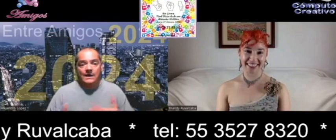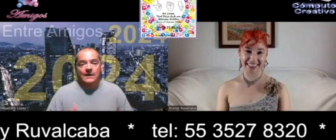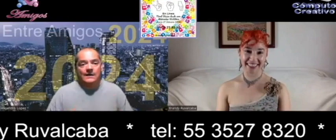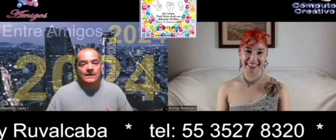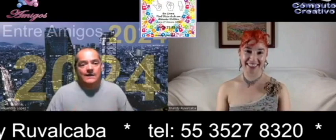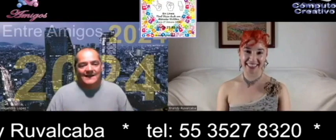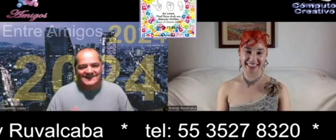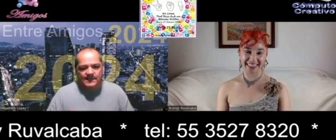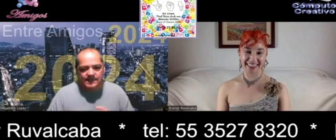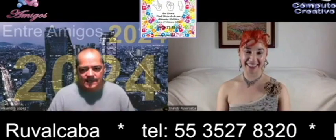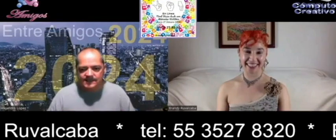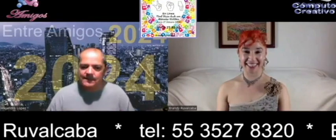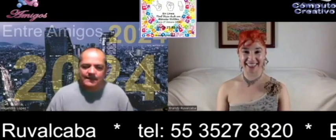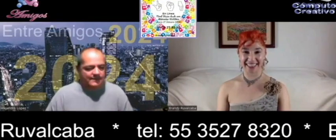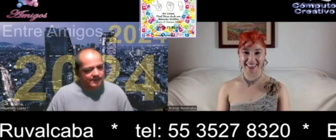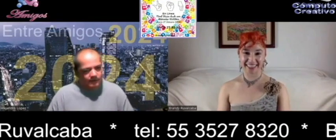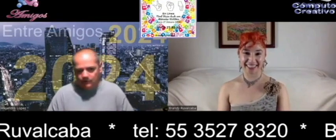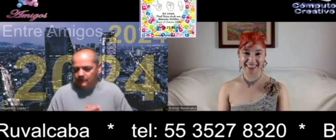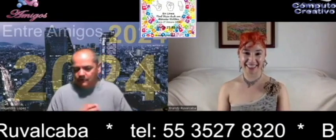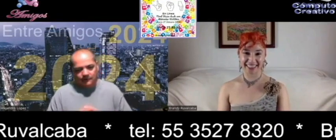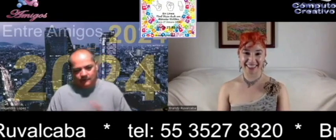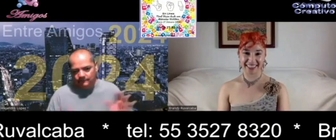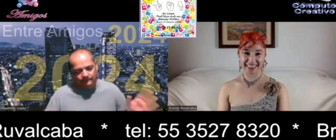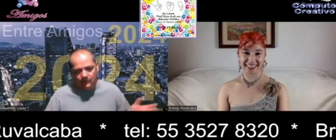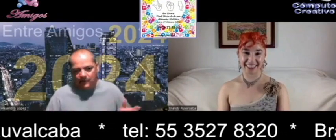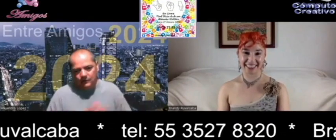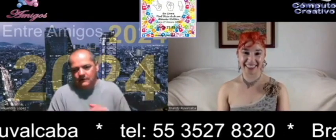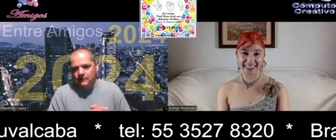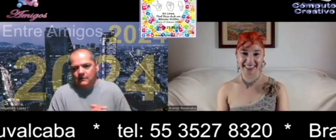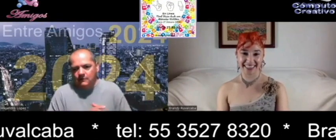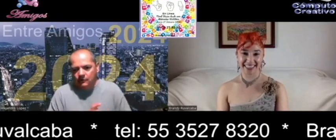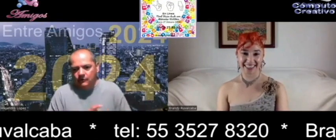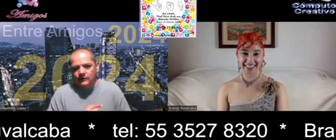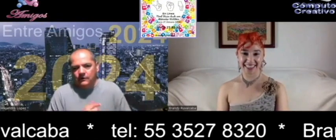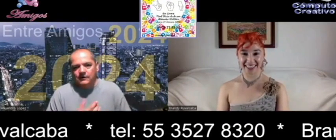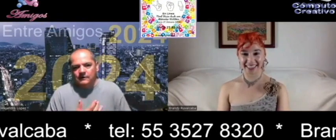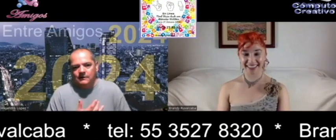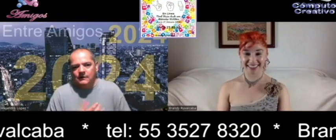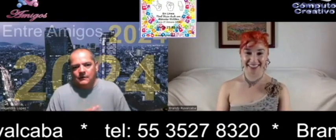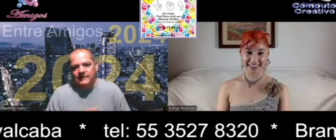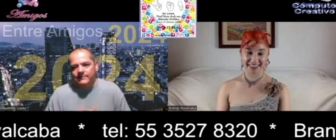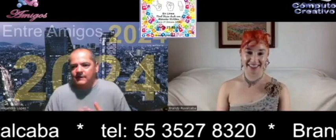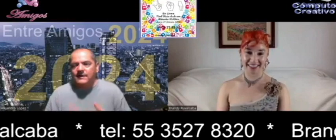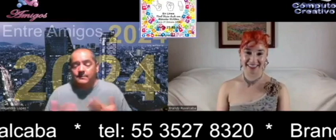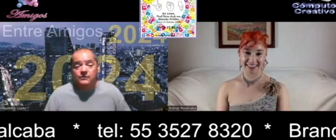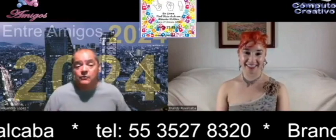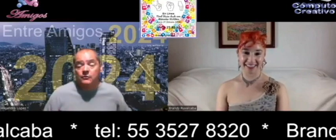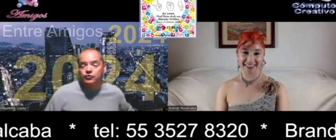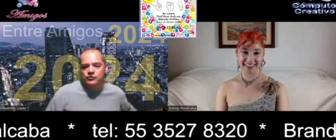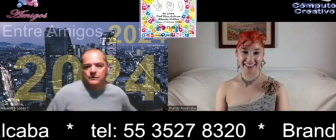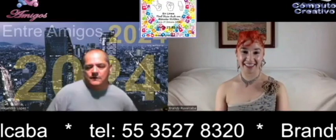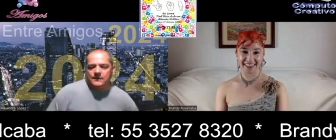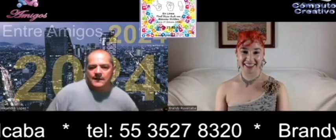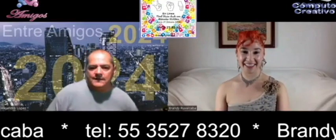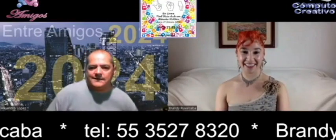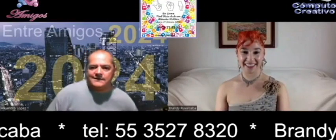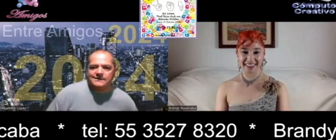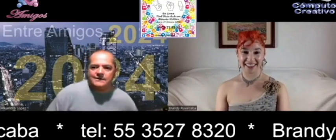cuanto a enseñanza han sido, wow, o sea, aparte de que aprende uno